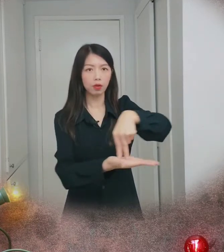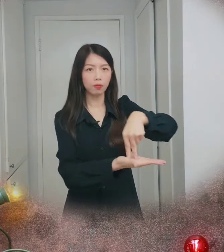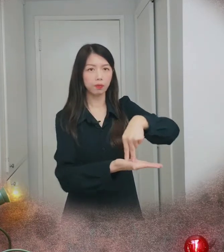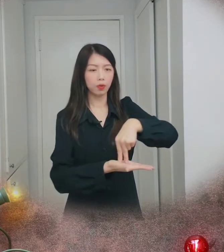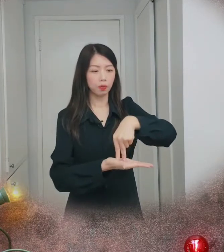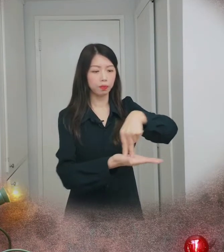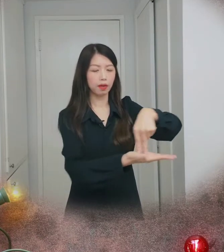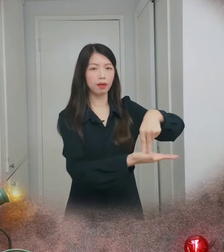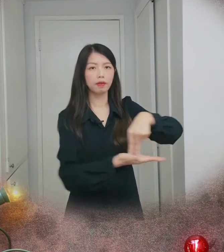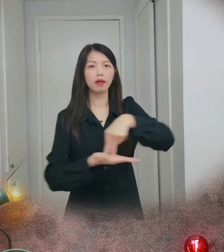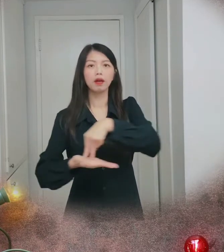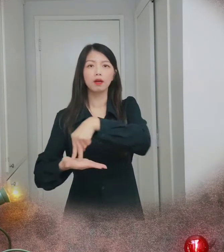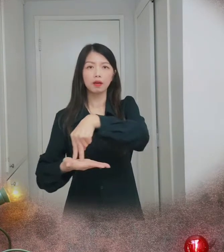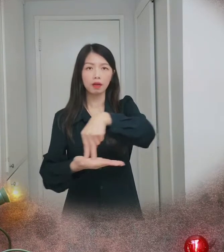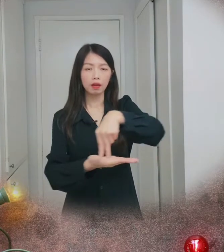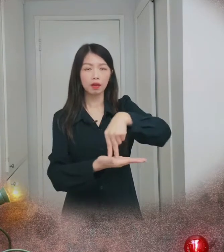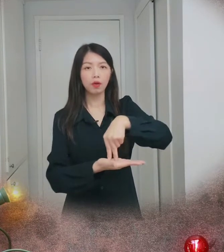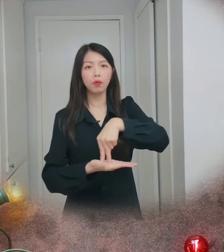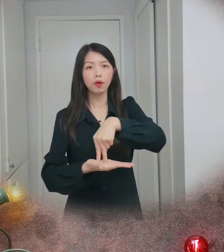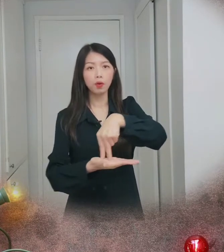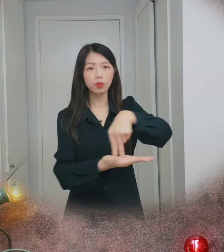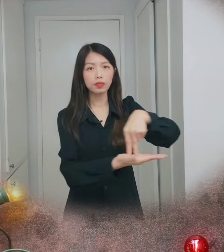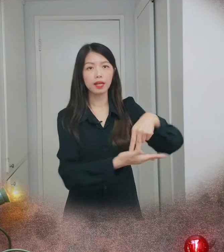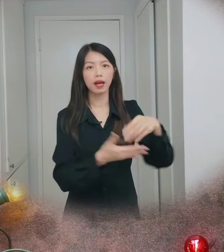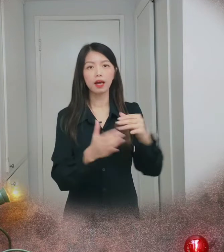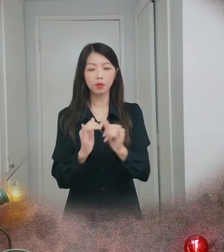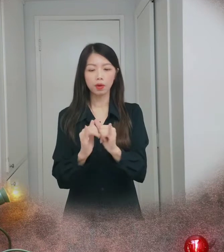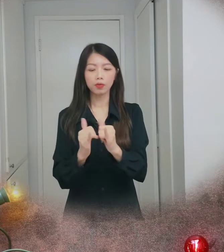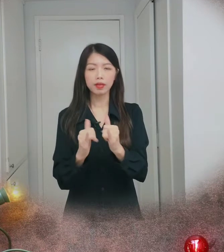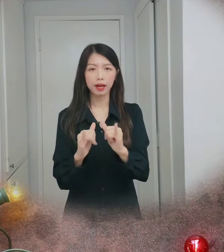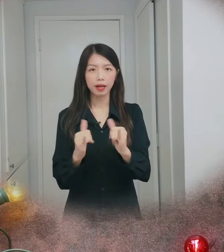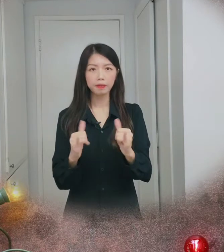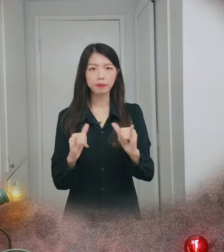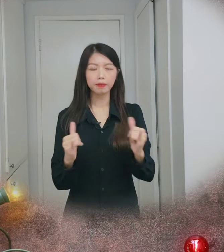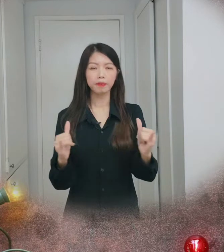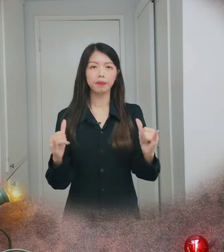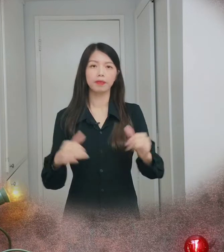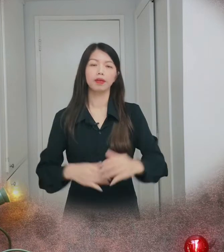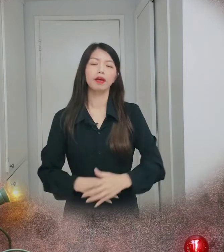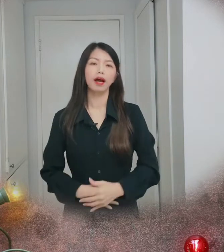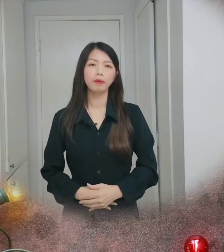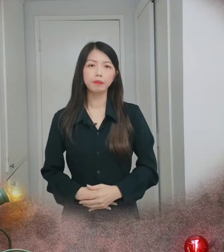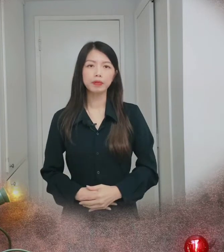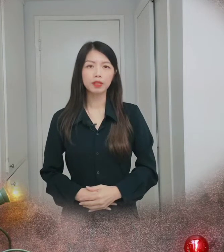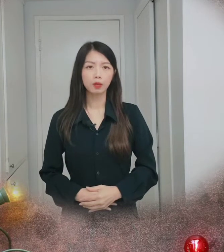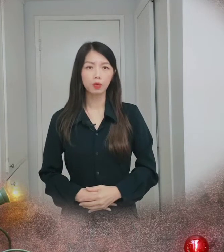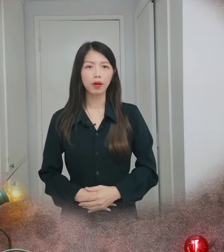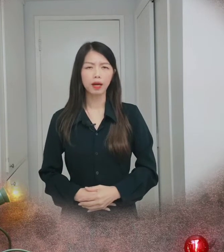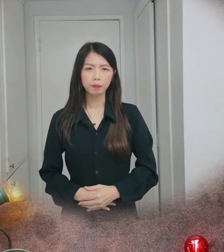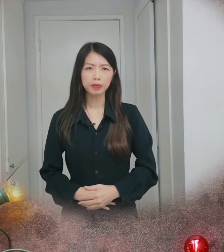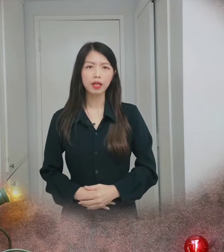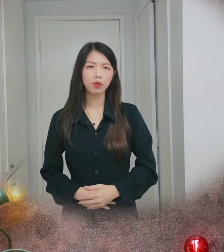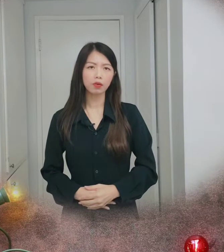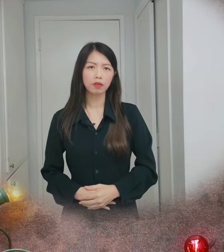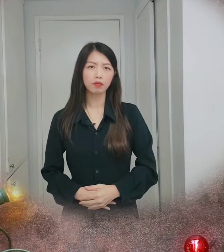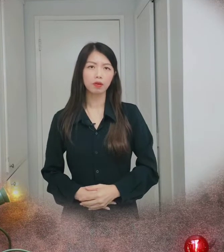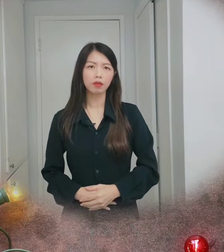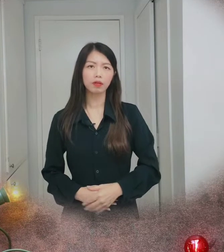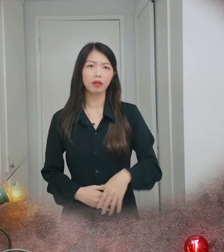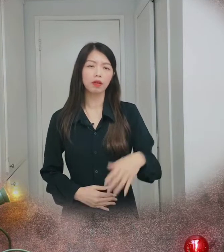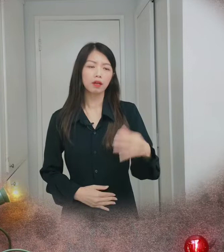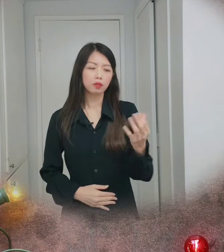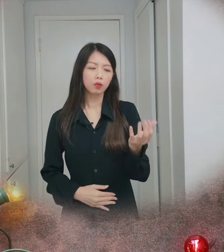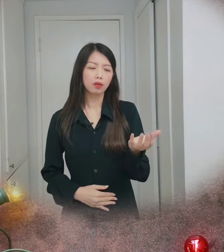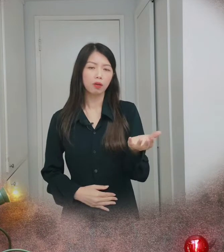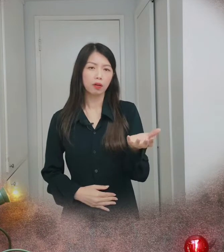거예요. 외롭다. 외로운 자, 외로운 사람. 아픈 자도, 아프다라고 한 뜻의